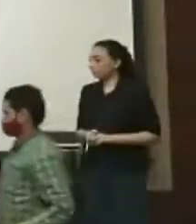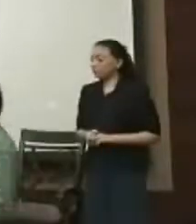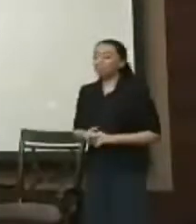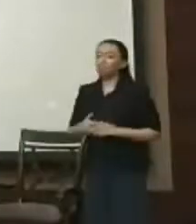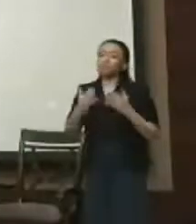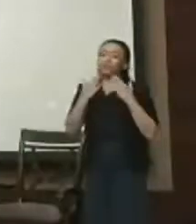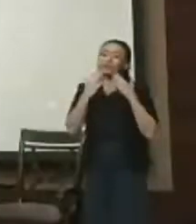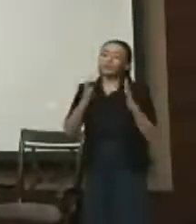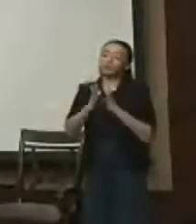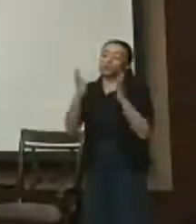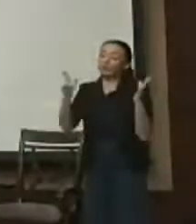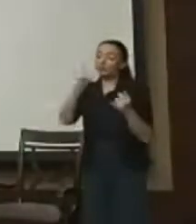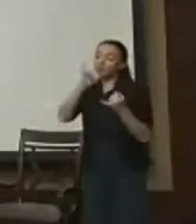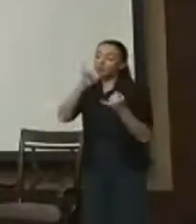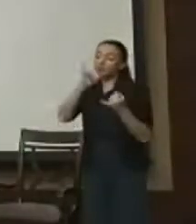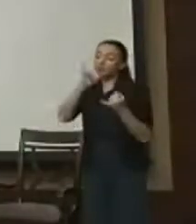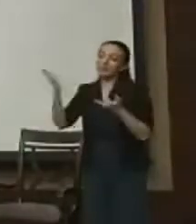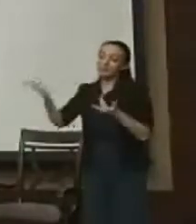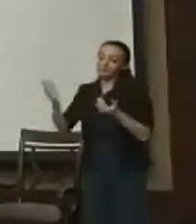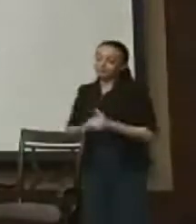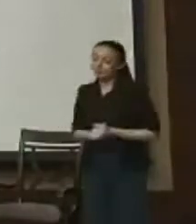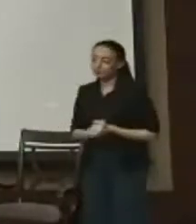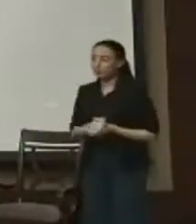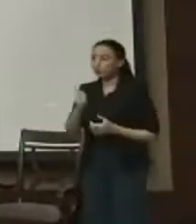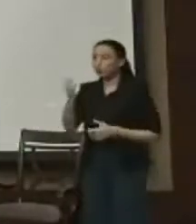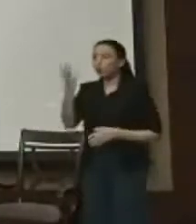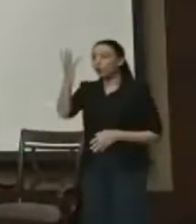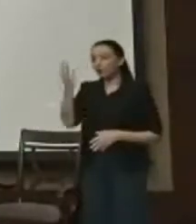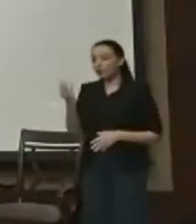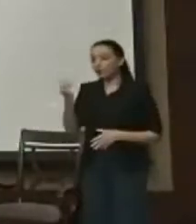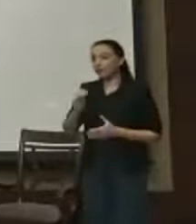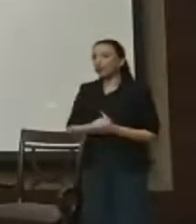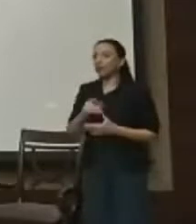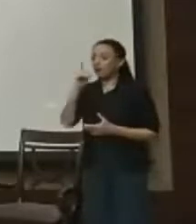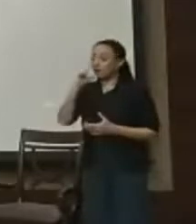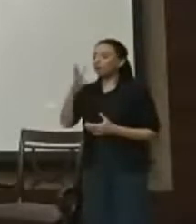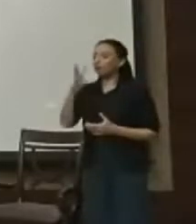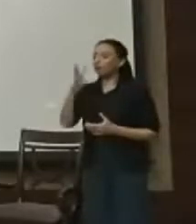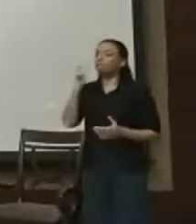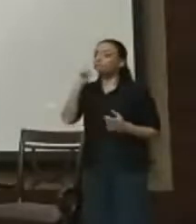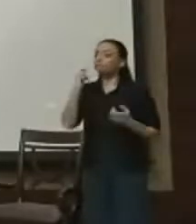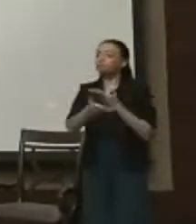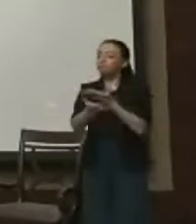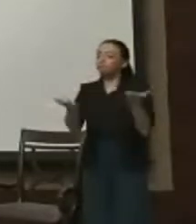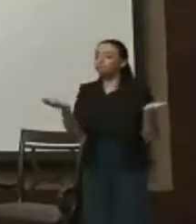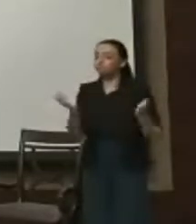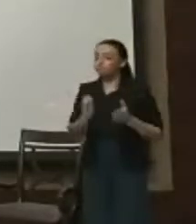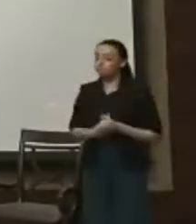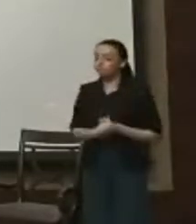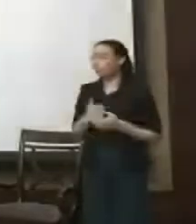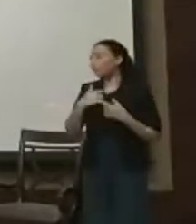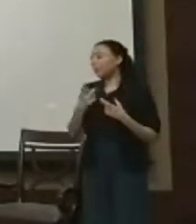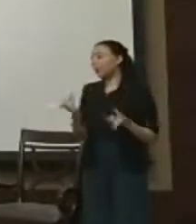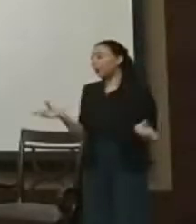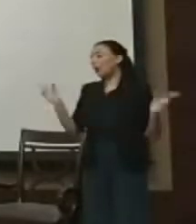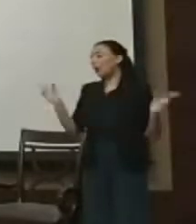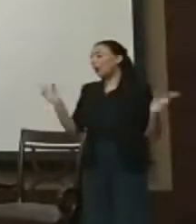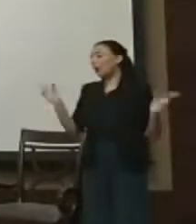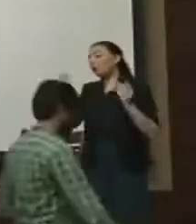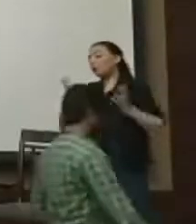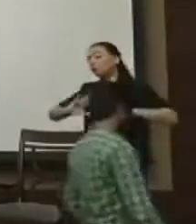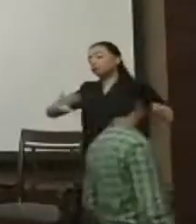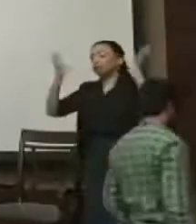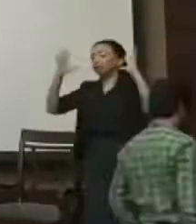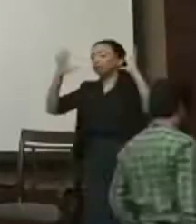Thank you so much, Sangeeta ji. Good evening once again, ladies and gentlemen. एक बार फिर जोरदार तालियों से